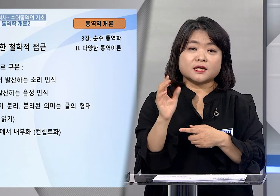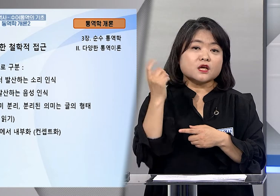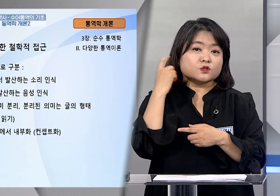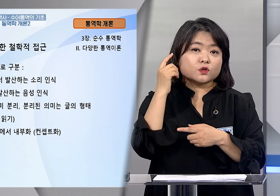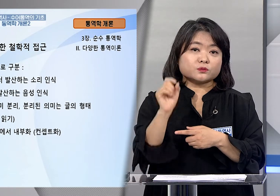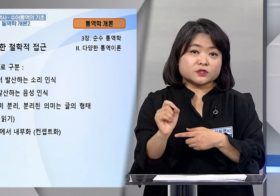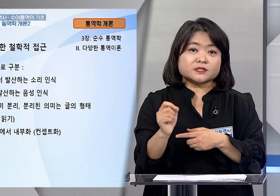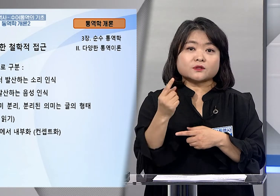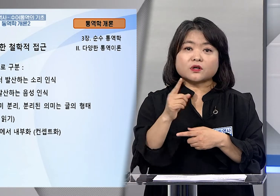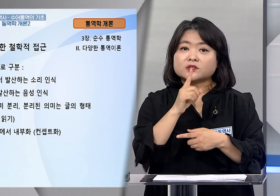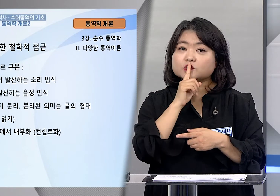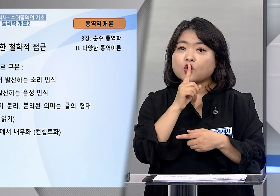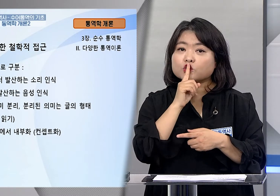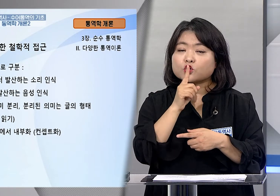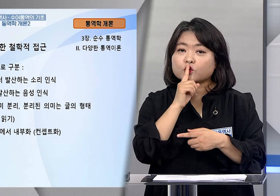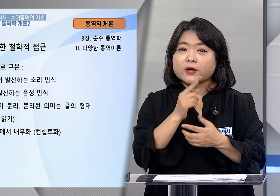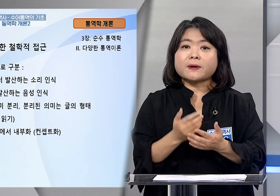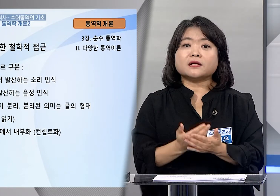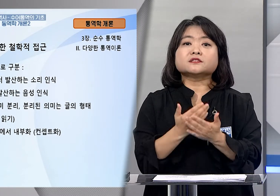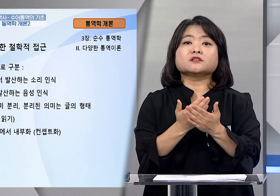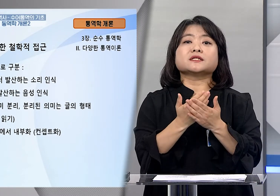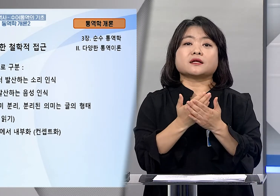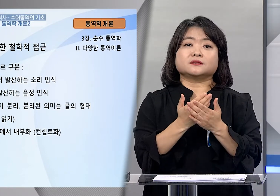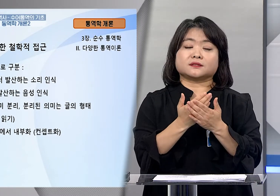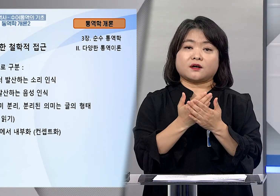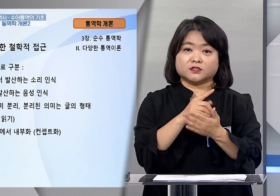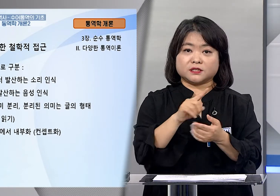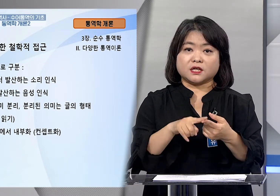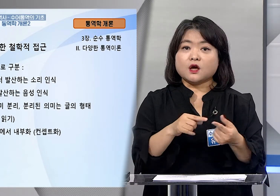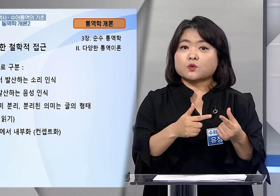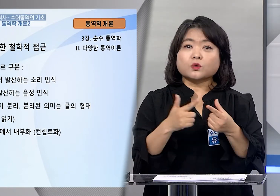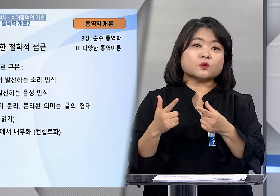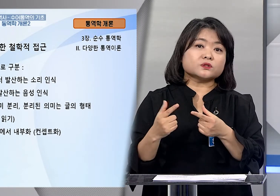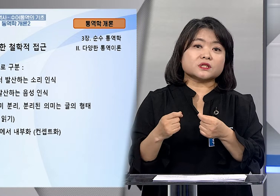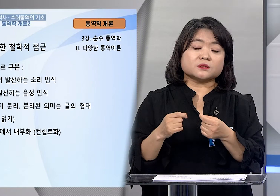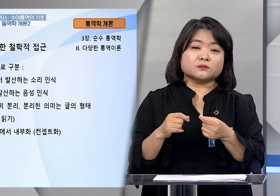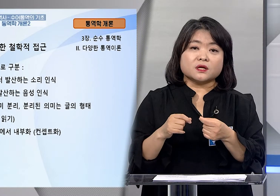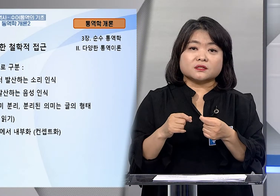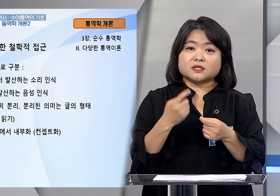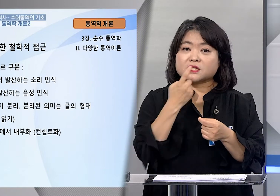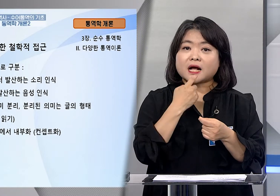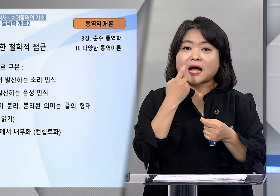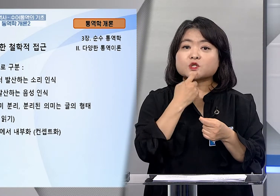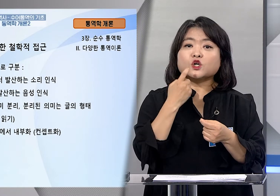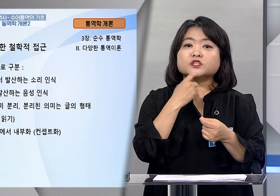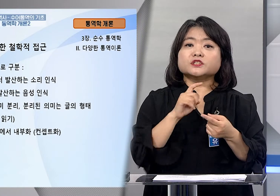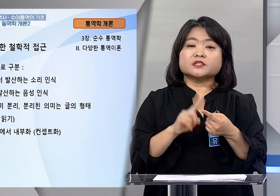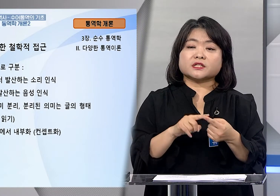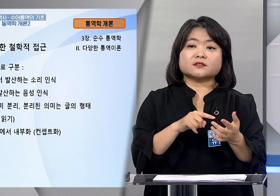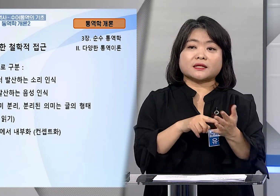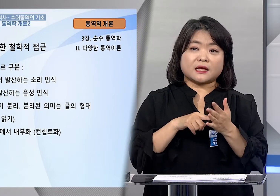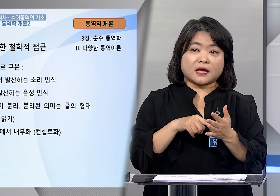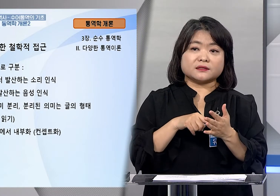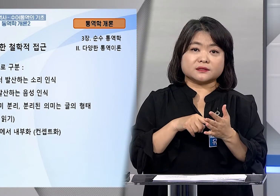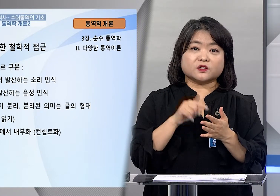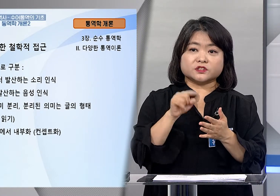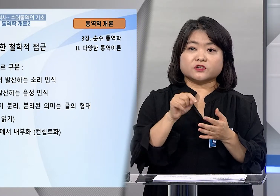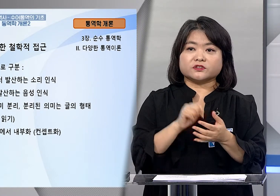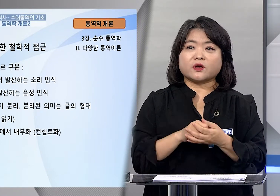언어로의 발전이라는 것이 공통적인 가설들에서 나타난 것이었는데요.